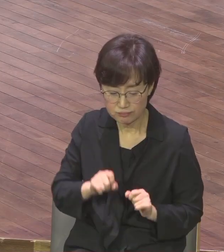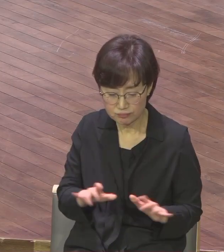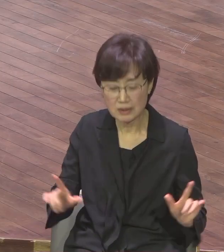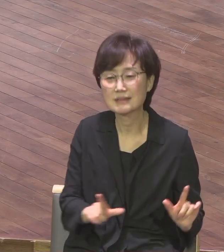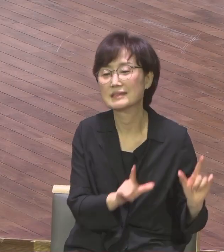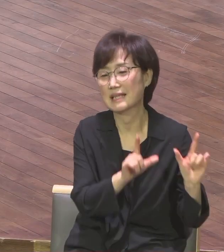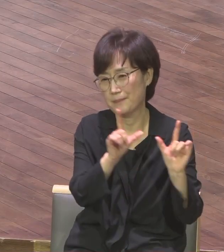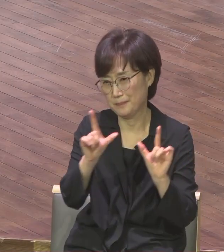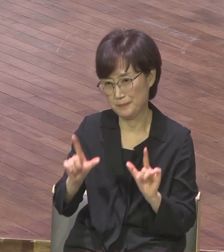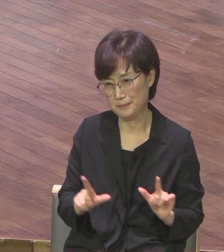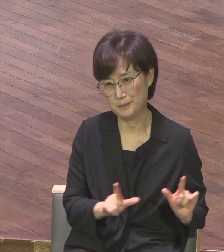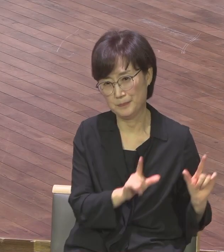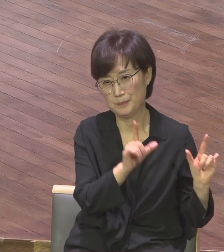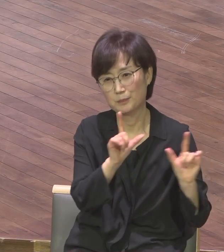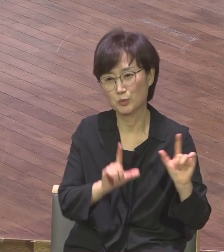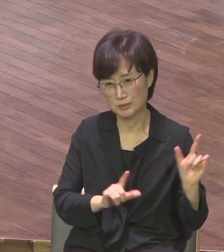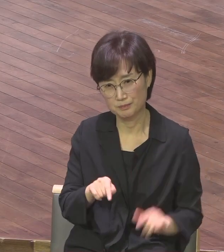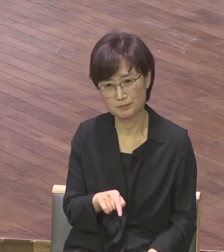향기가 나.